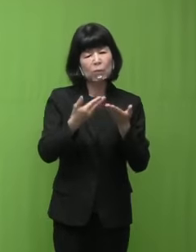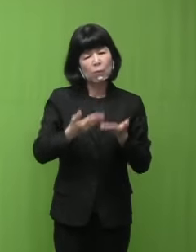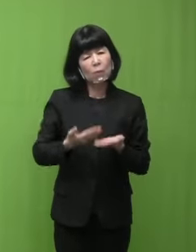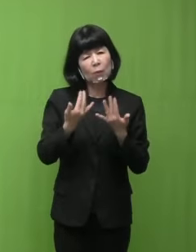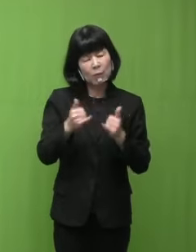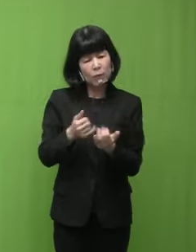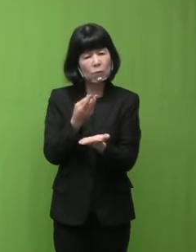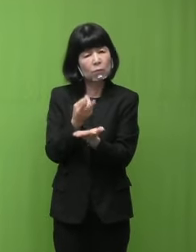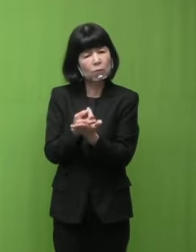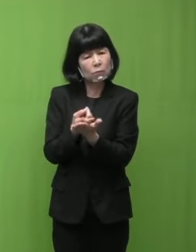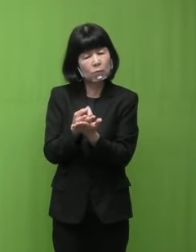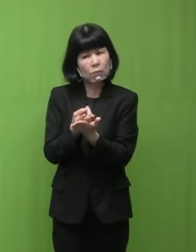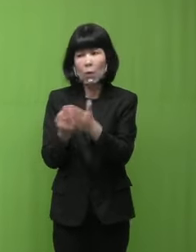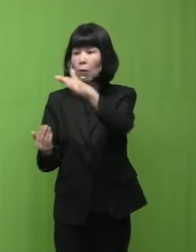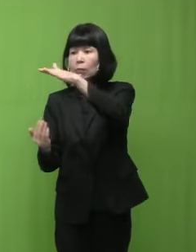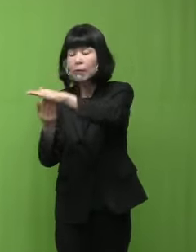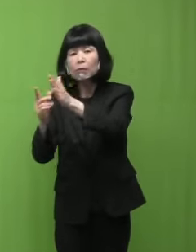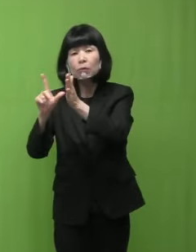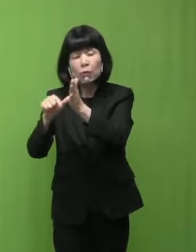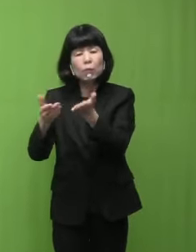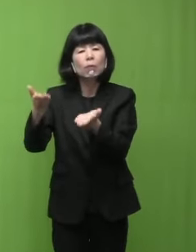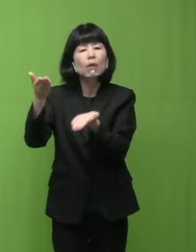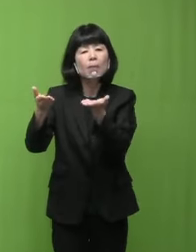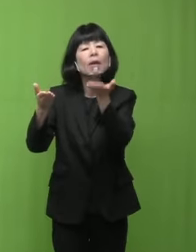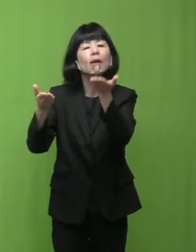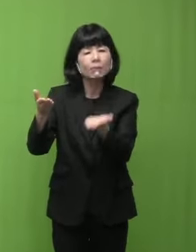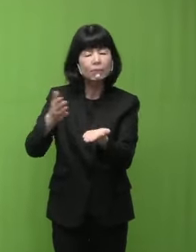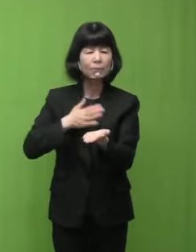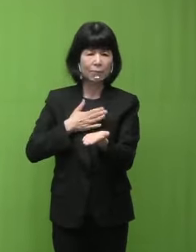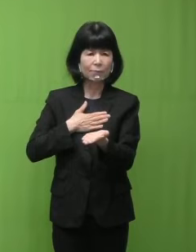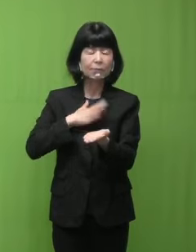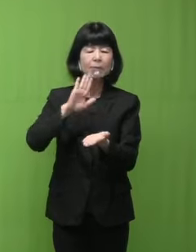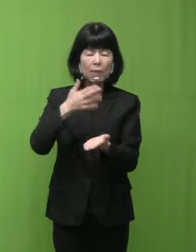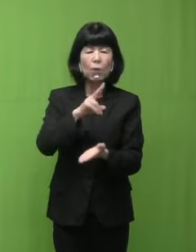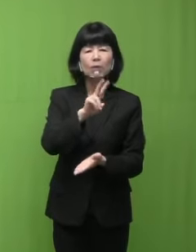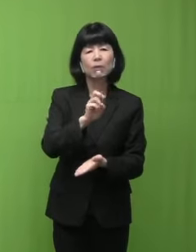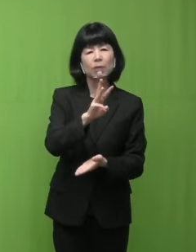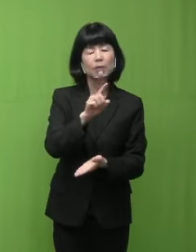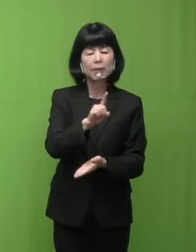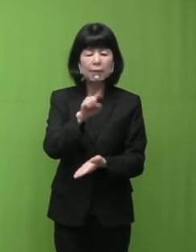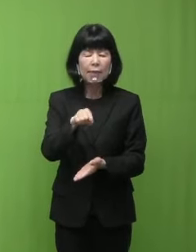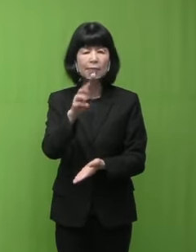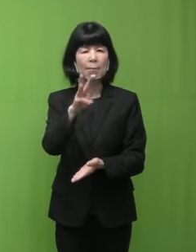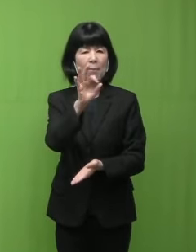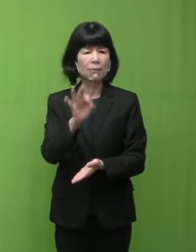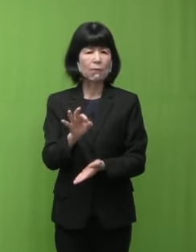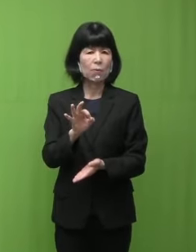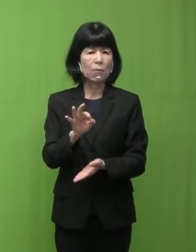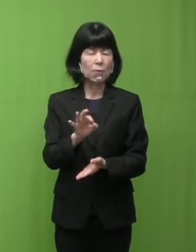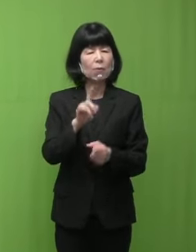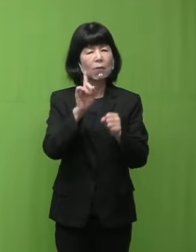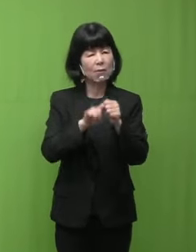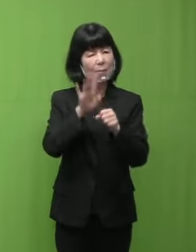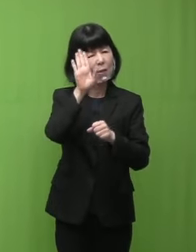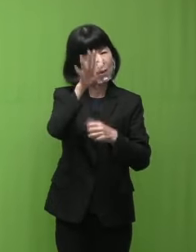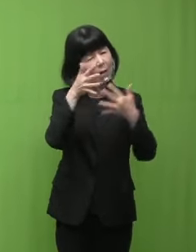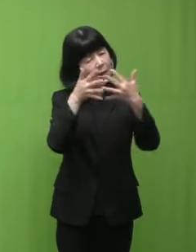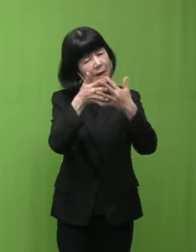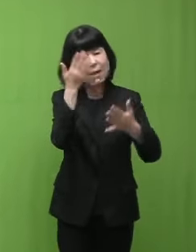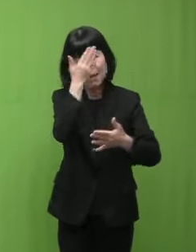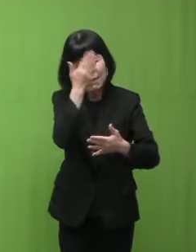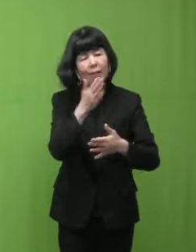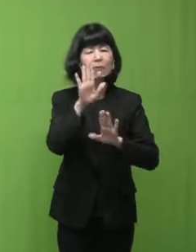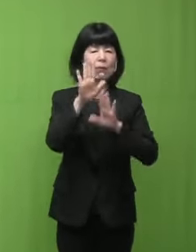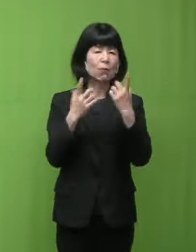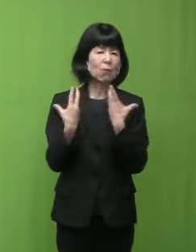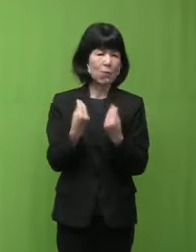ましてもこのピークと比べますと下がっておりますが21.3%で予断を許さない状況が続いています次お